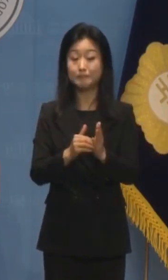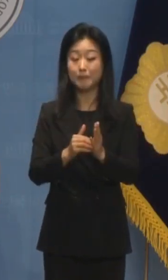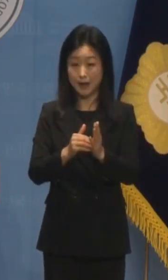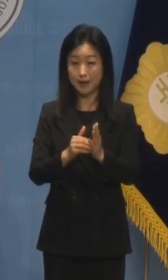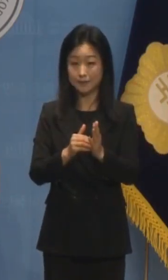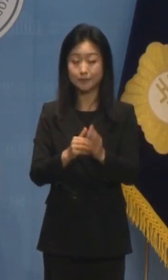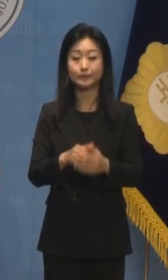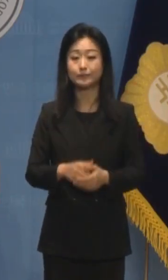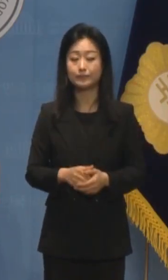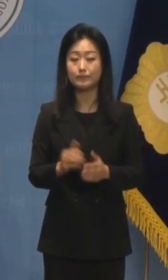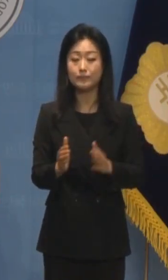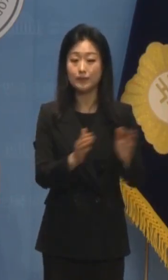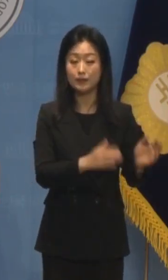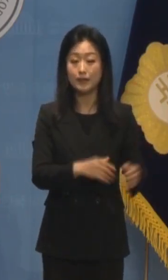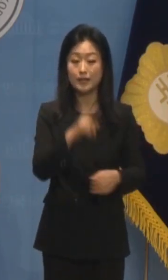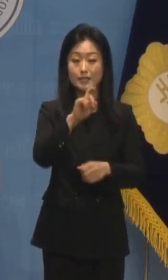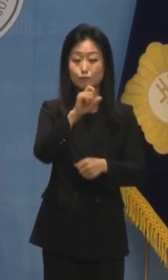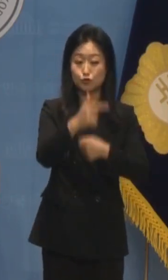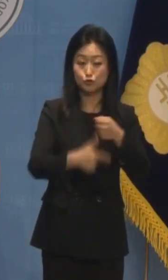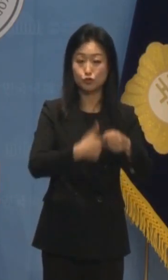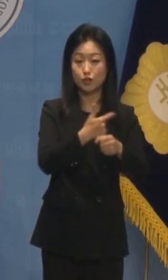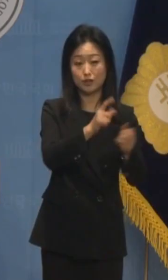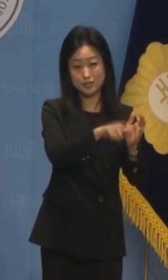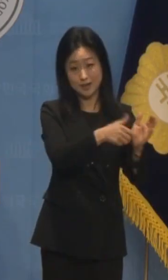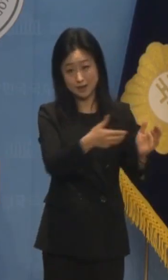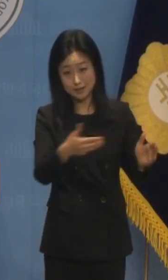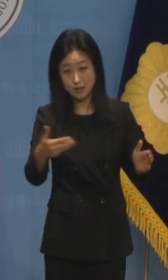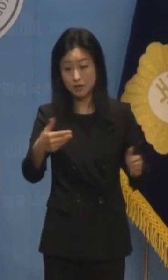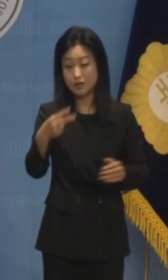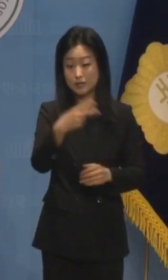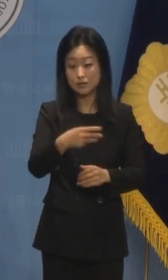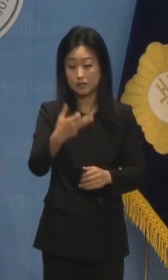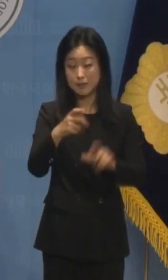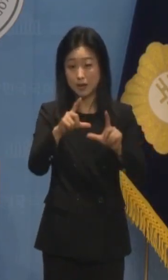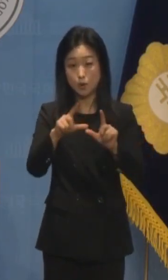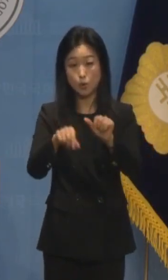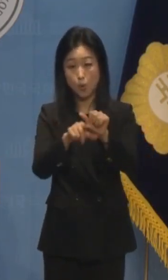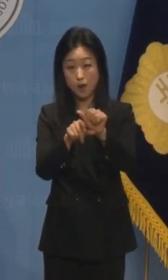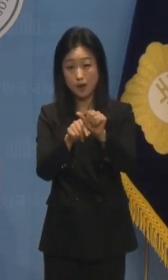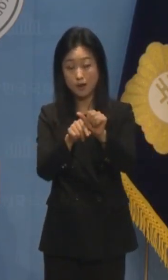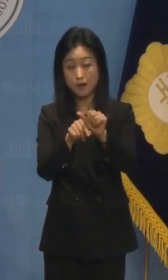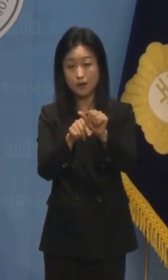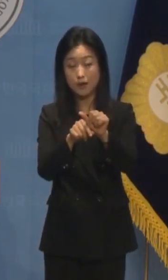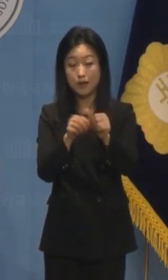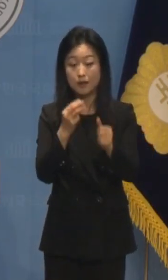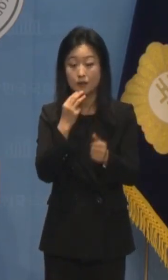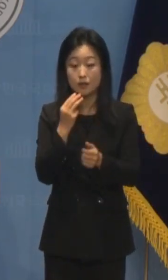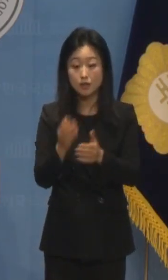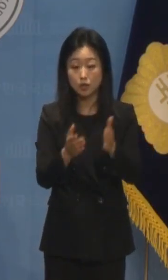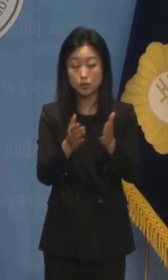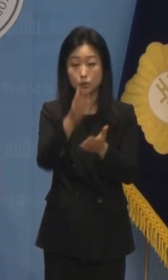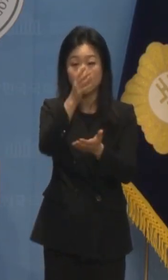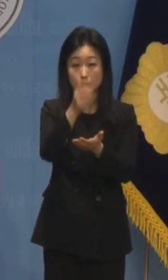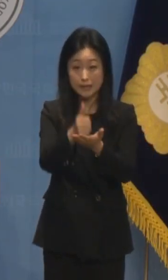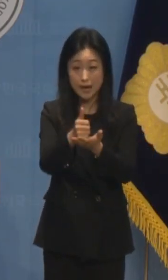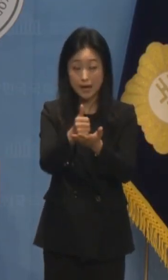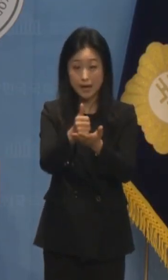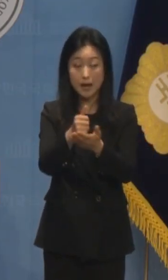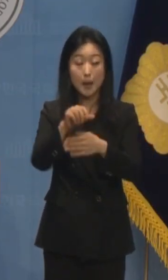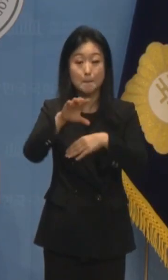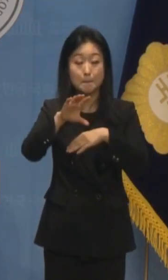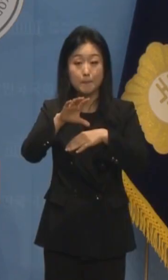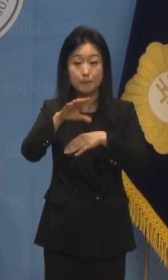해당 판결 16년 후인 2018년 5월 경기도지사 후보 초청